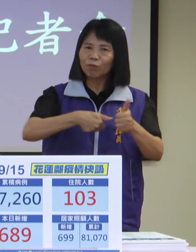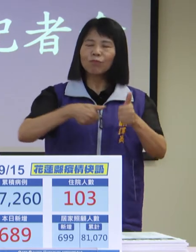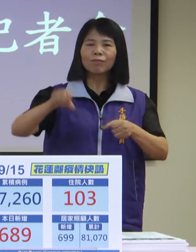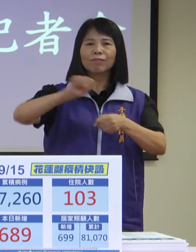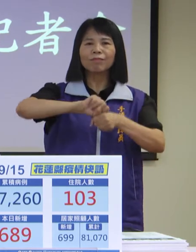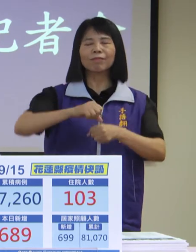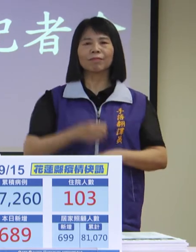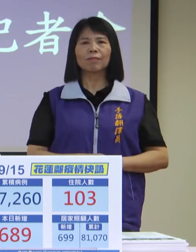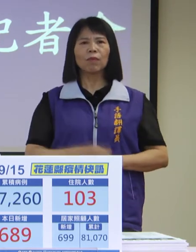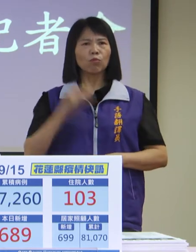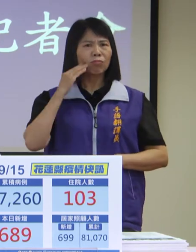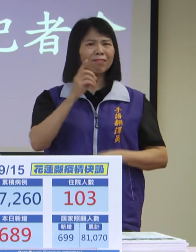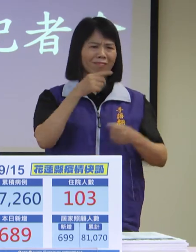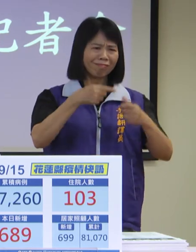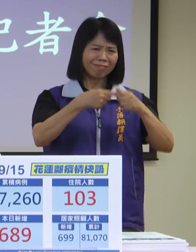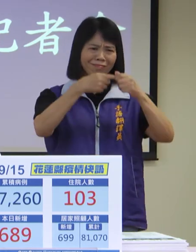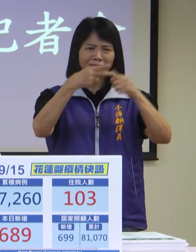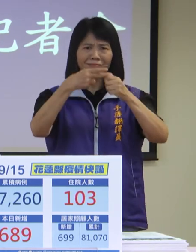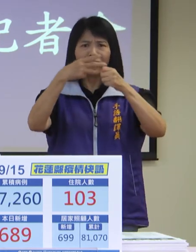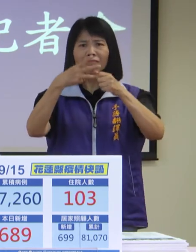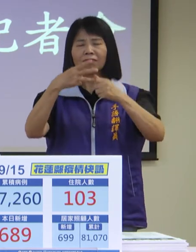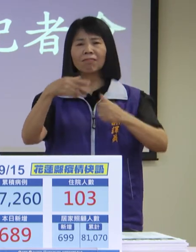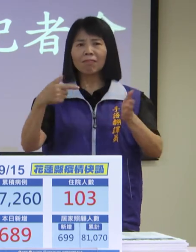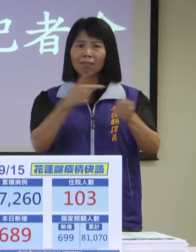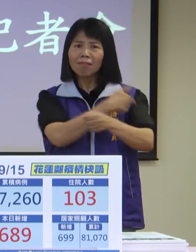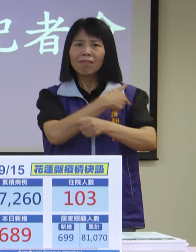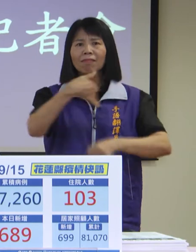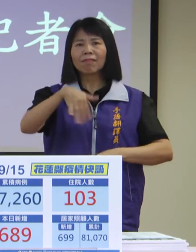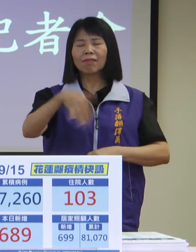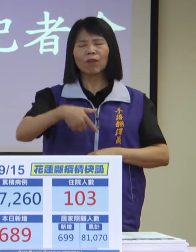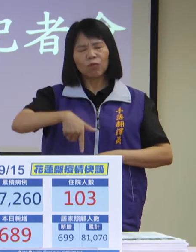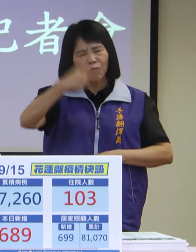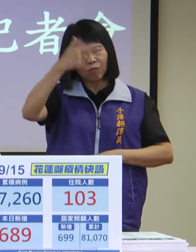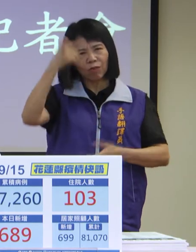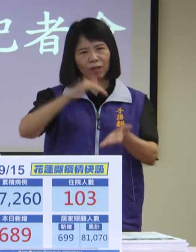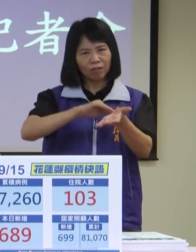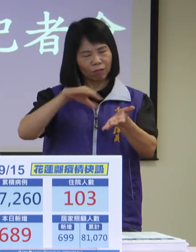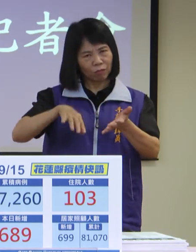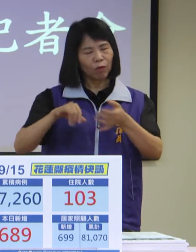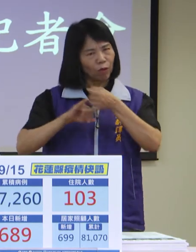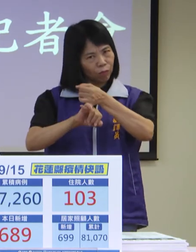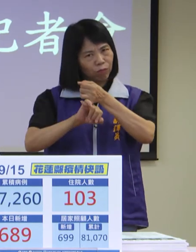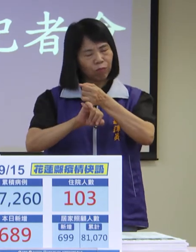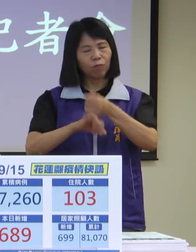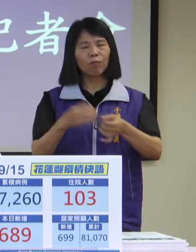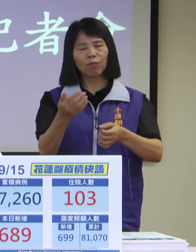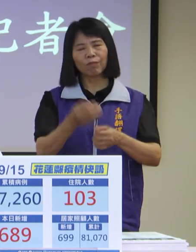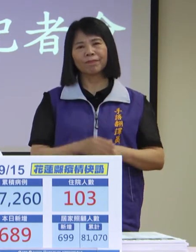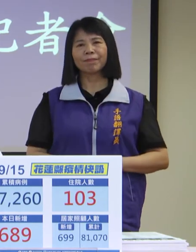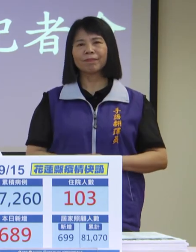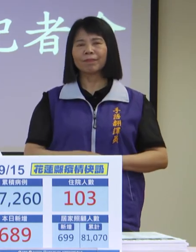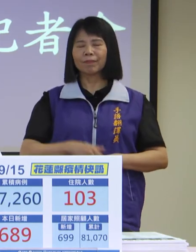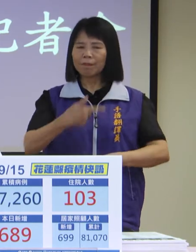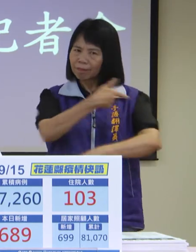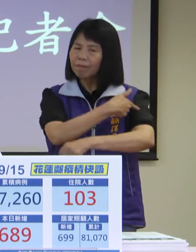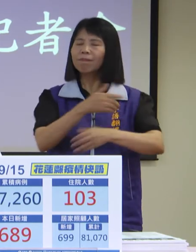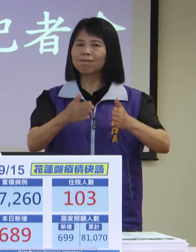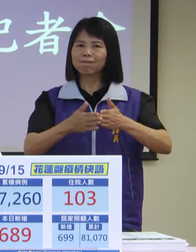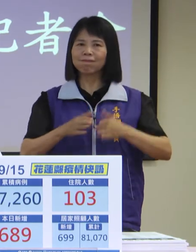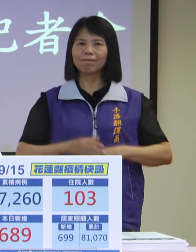果1到3剂都还没有打的，还是欢迎赶快跟我们医疗院所联系那希望能够来接种疫苗。那我们